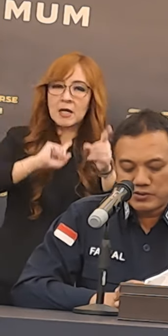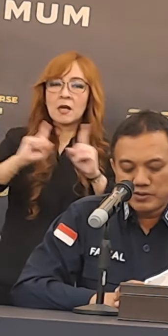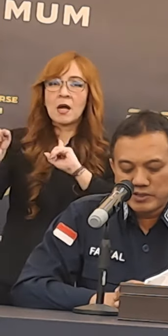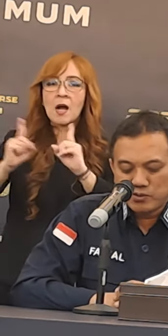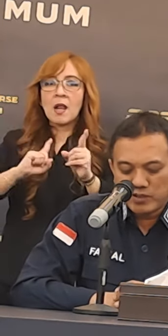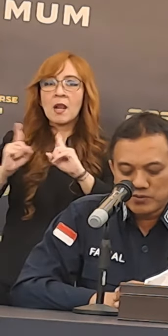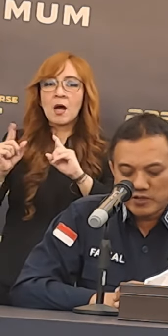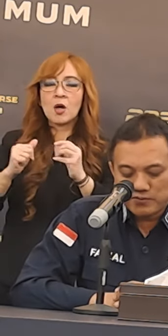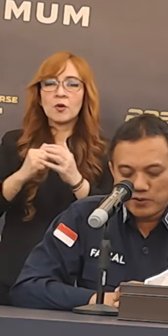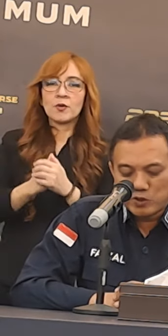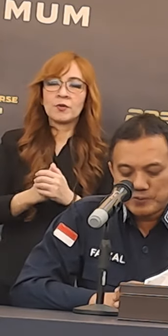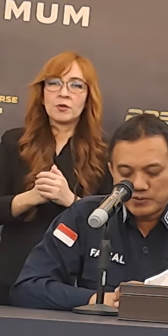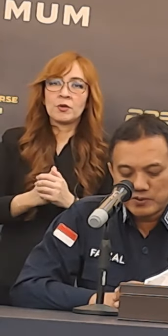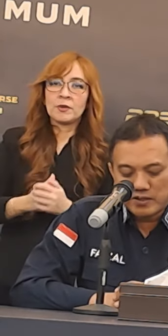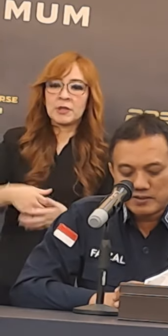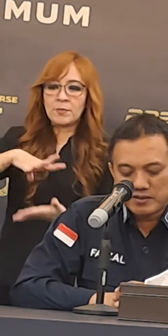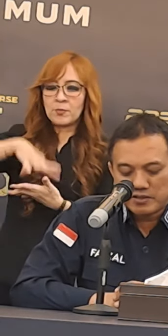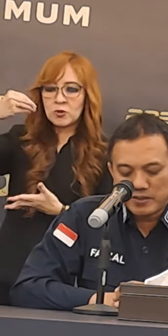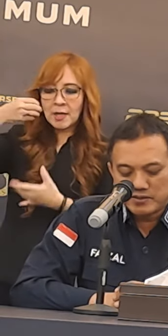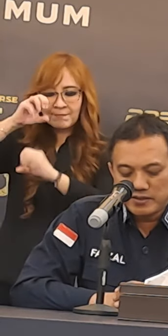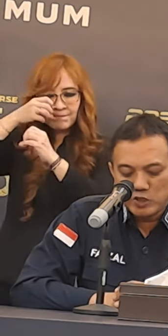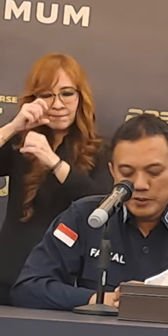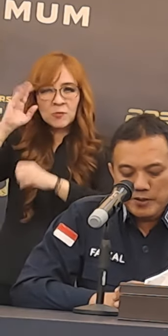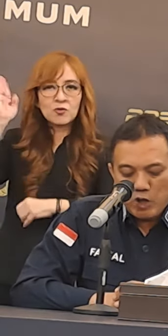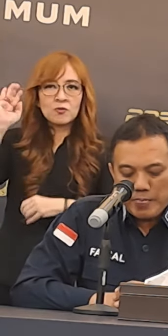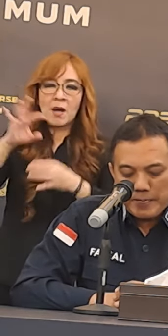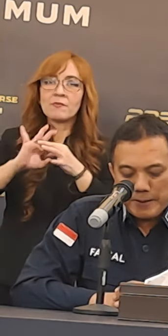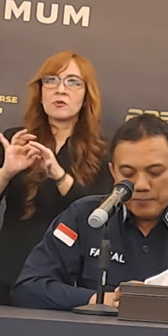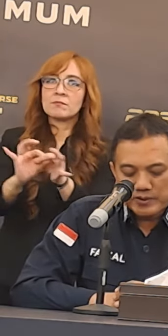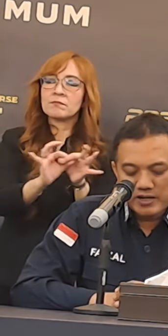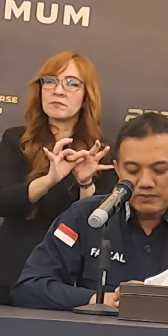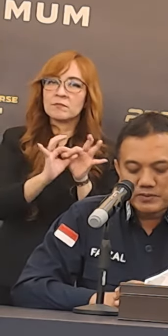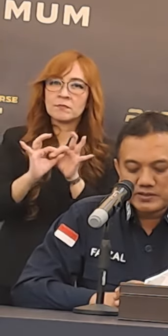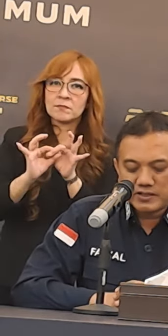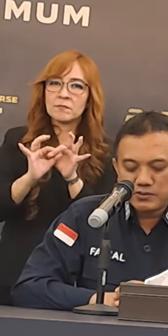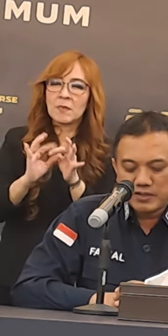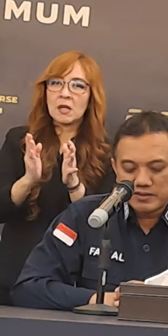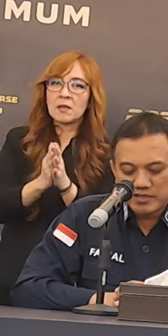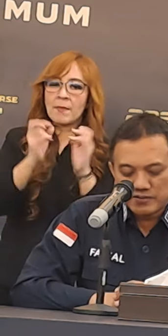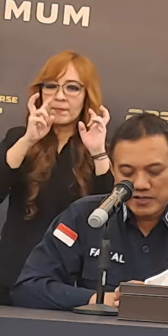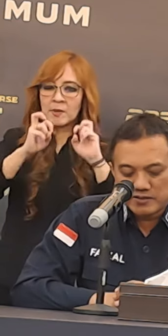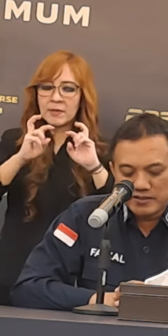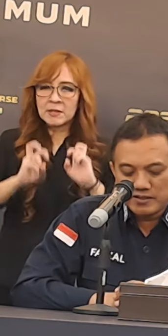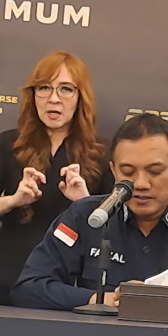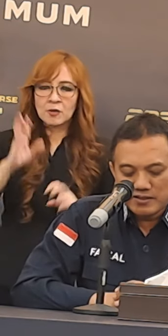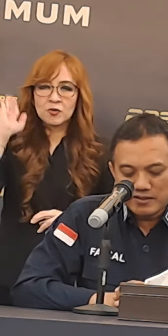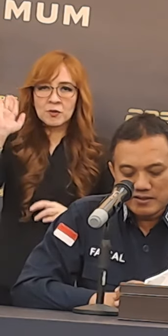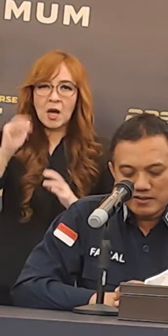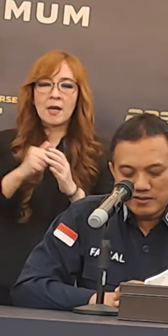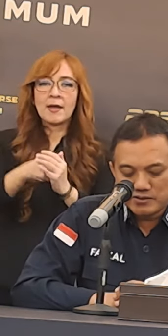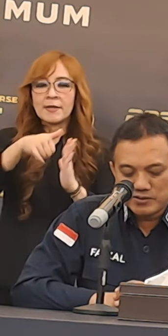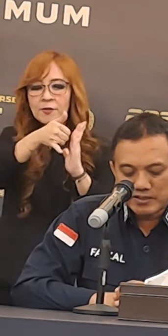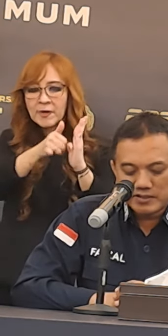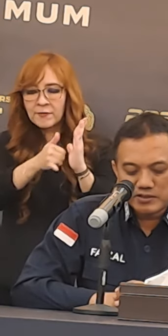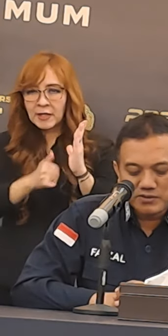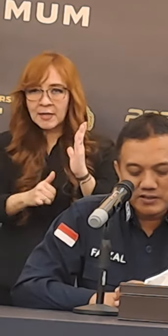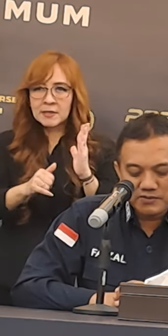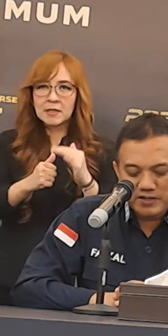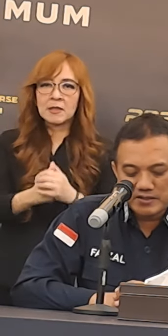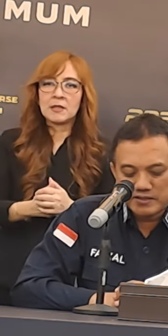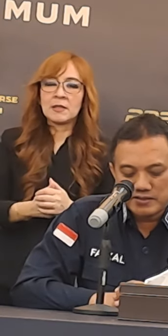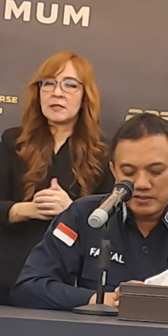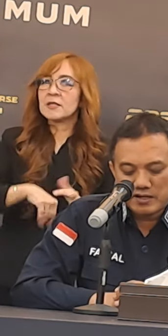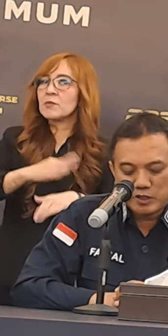lab toksikologi lingkungan Puslavor, sudah terkalibrasi. Kemudian pemeriksaannya sudah tersertifikasi, instruksi kerjanya